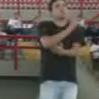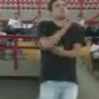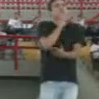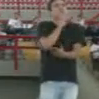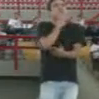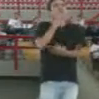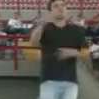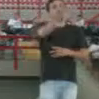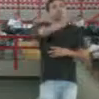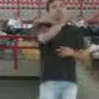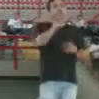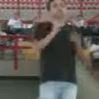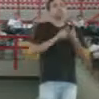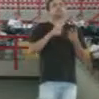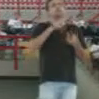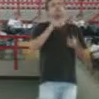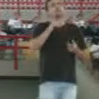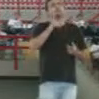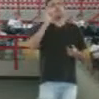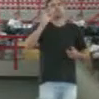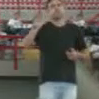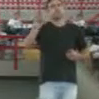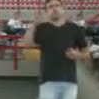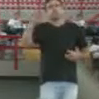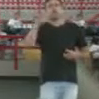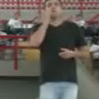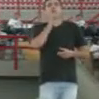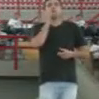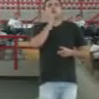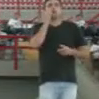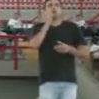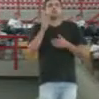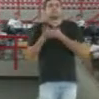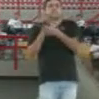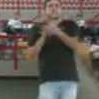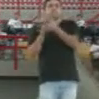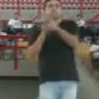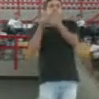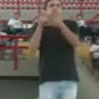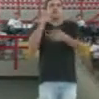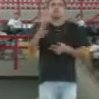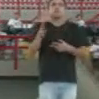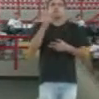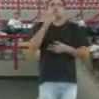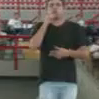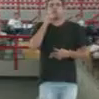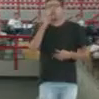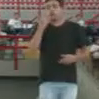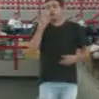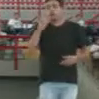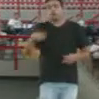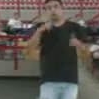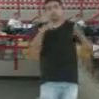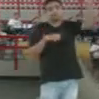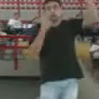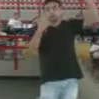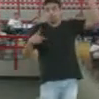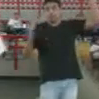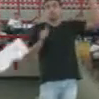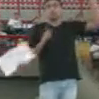conhecimento de mundo, já ouvi falar desse Jó, que a mulher dele fica só perturbando, né? A mulher dele fica dizendo assim, olha aí o teu